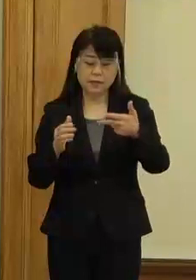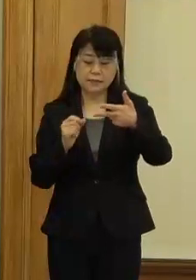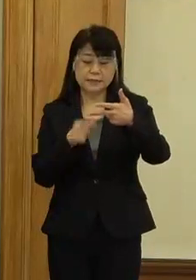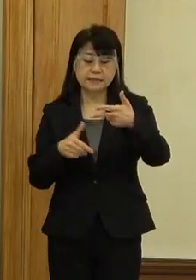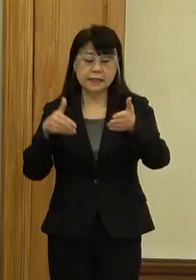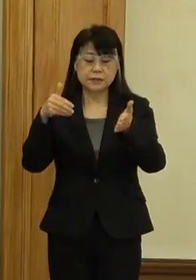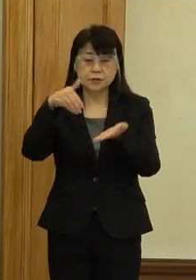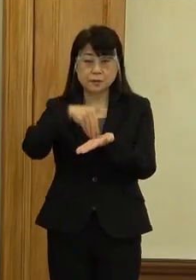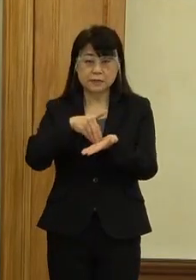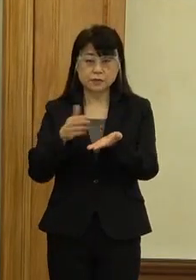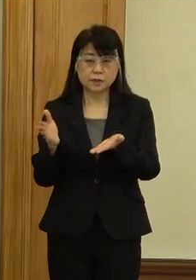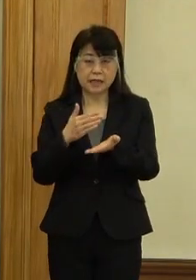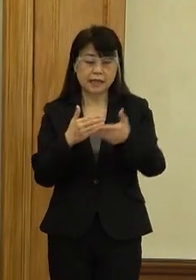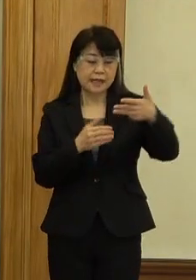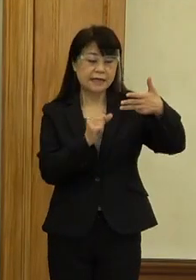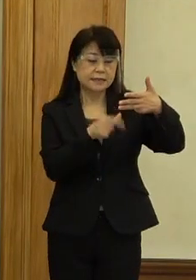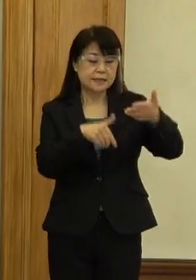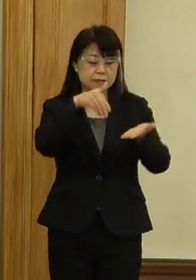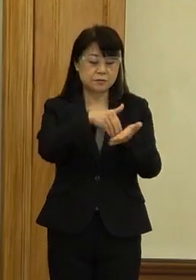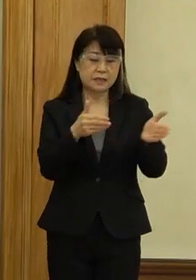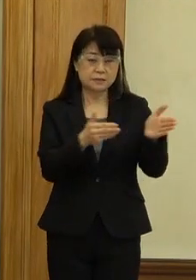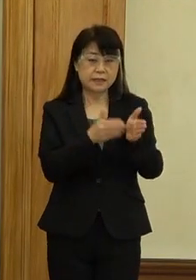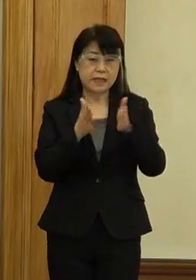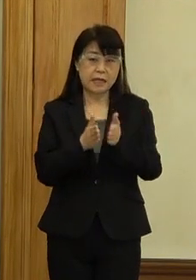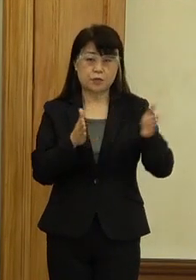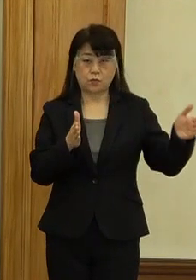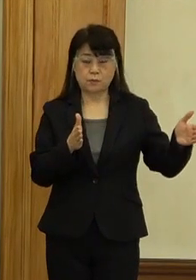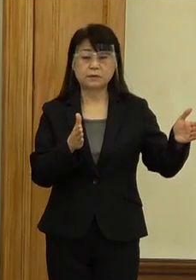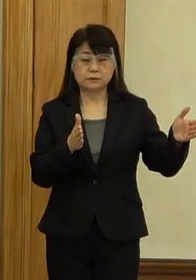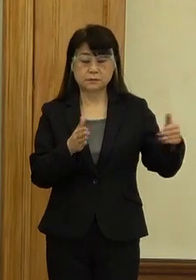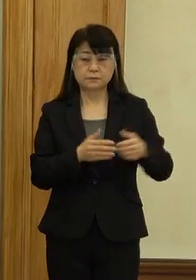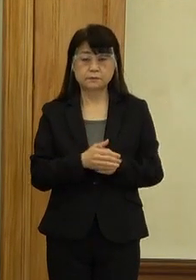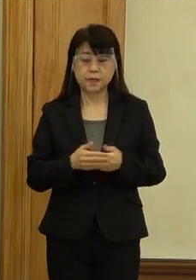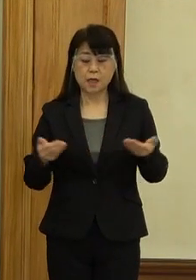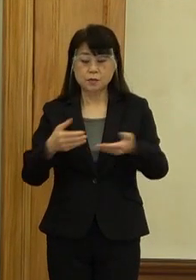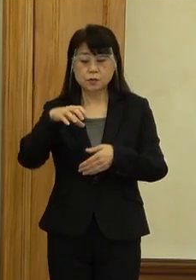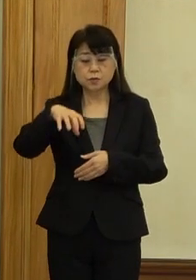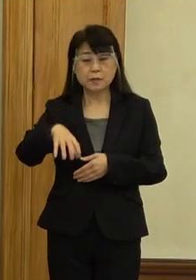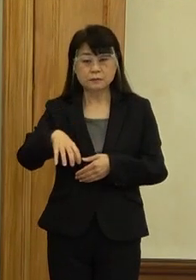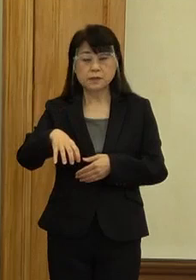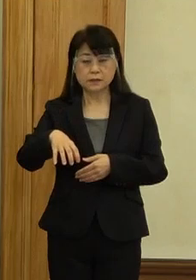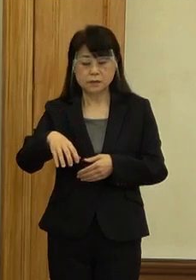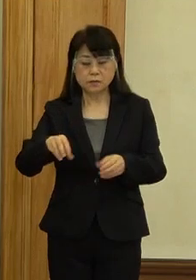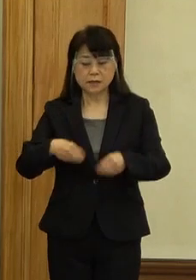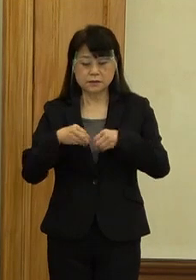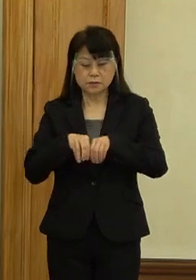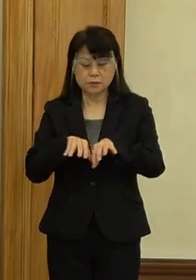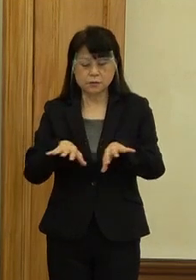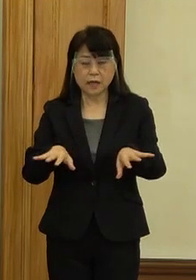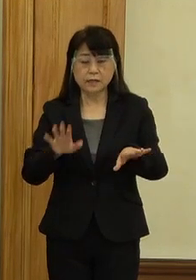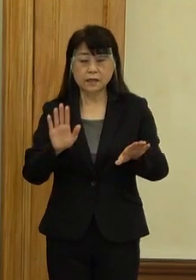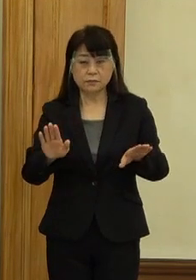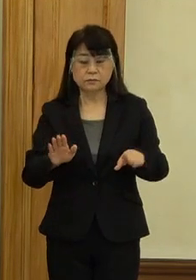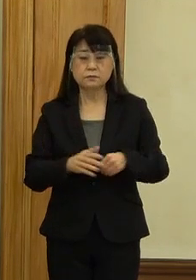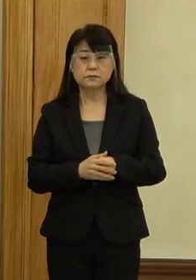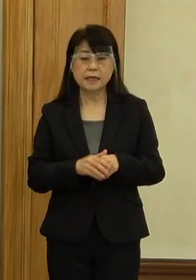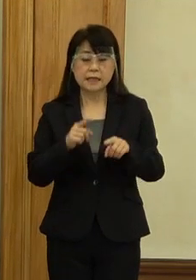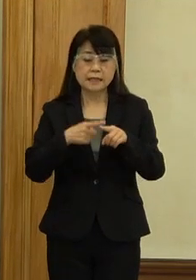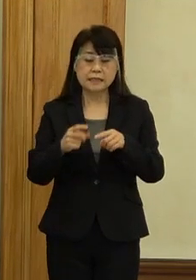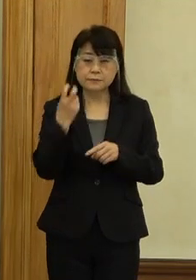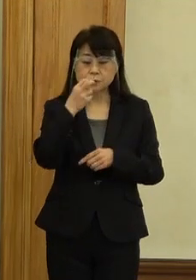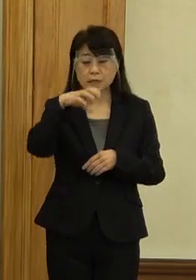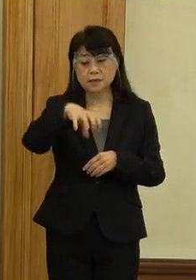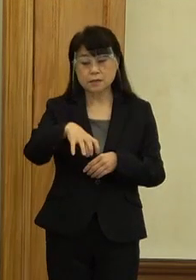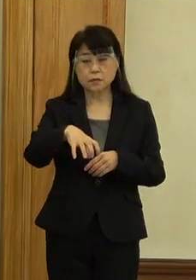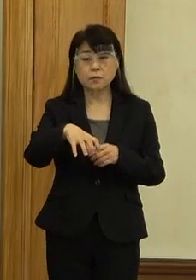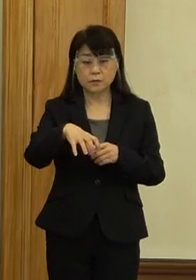から8月末まで延長をいたします。さらに職場内での感染の広がりも見られることから、一部の検査所